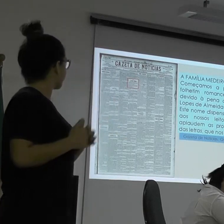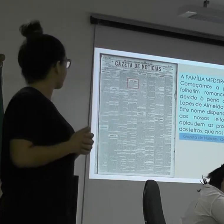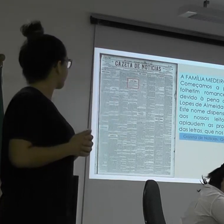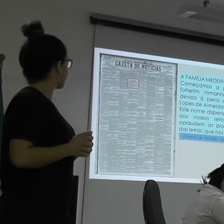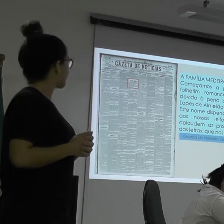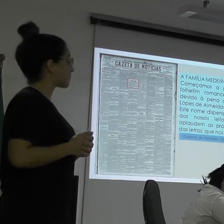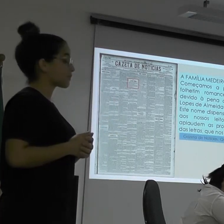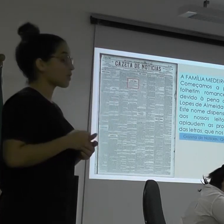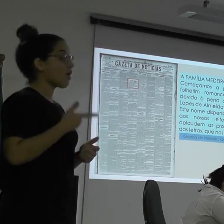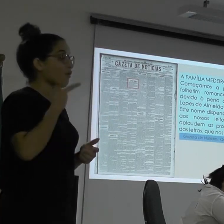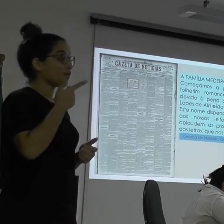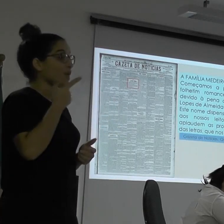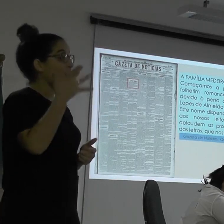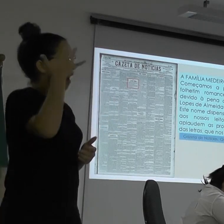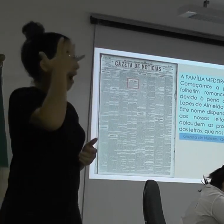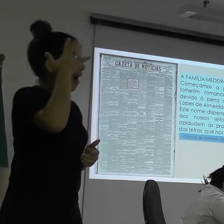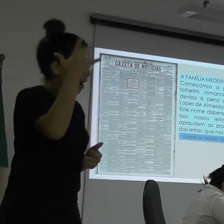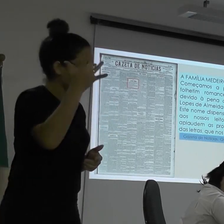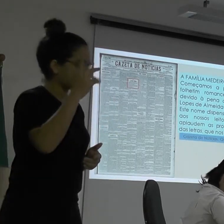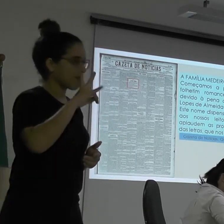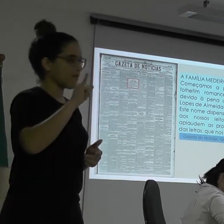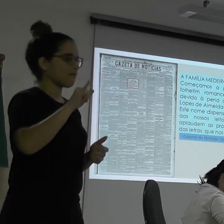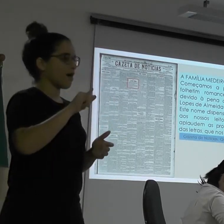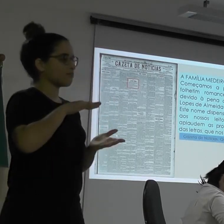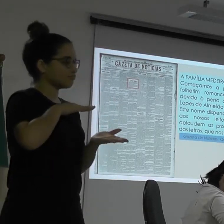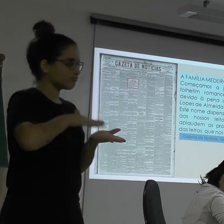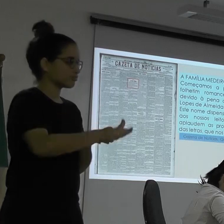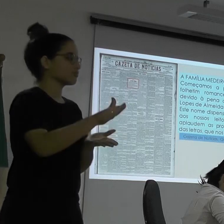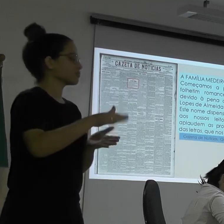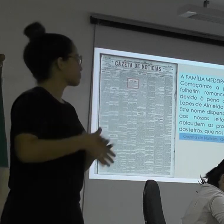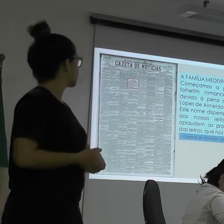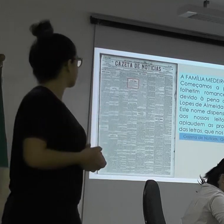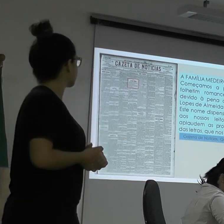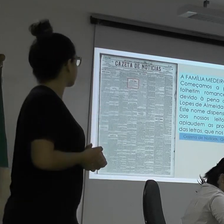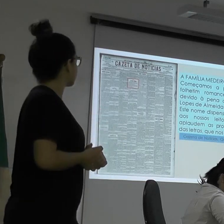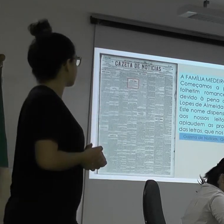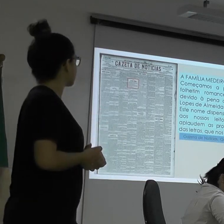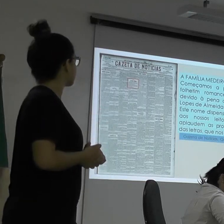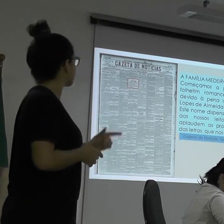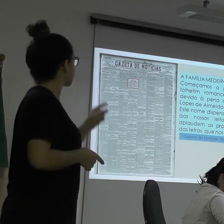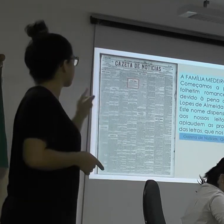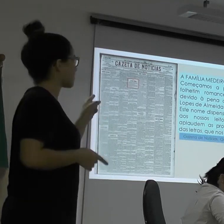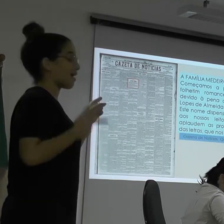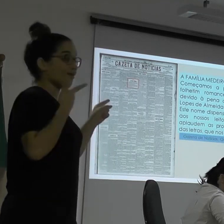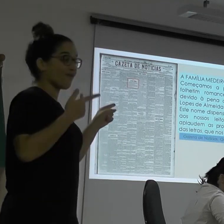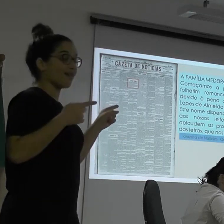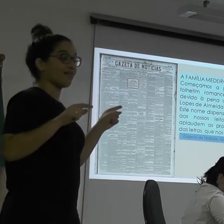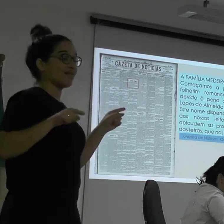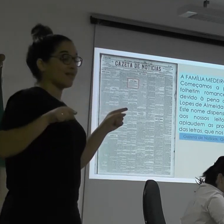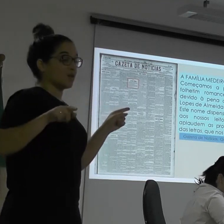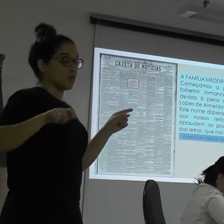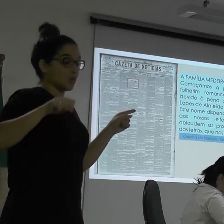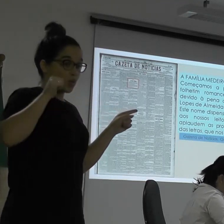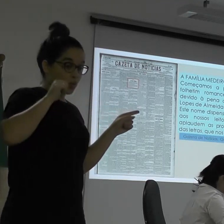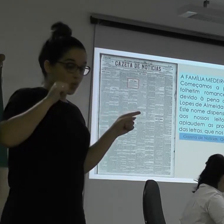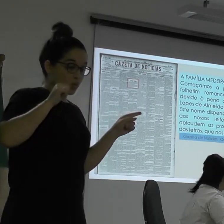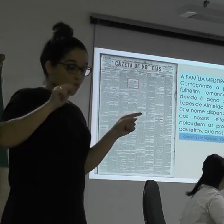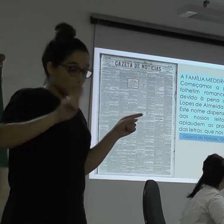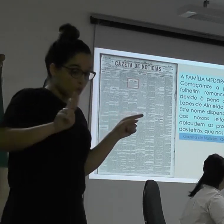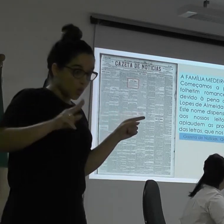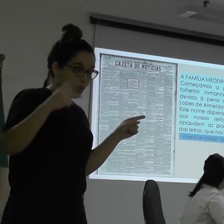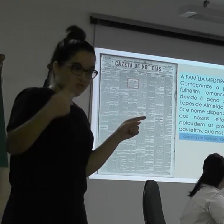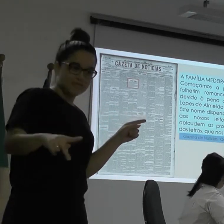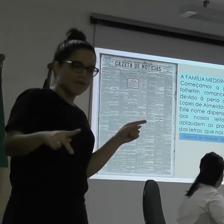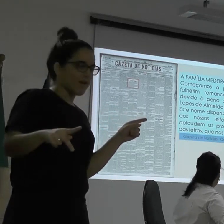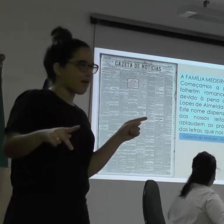o romance vai ser publicado no dia seguinte, né? E a nota ainda diz: este nome, que é o nome da autora,